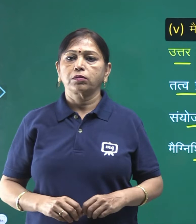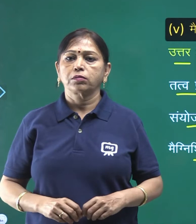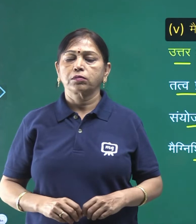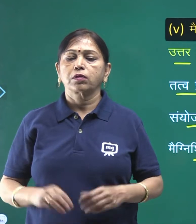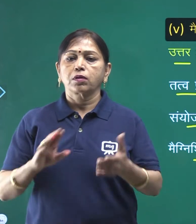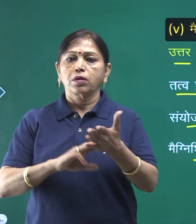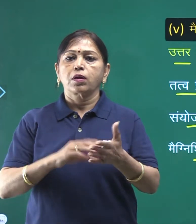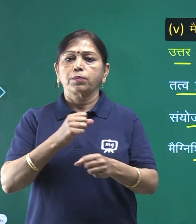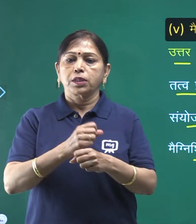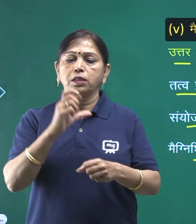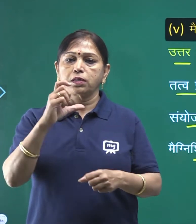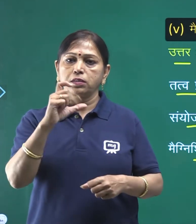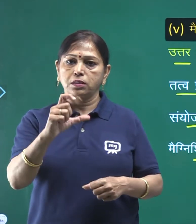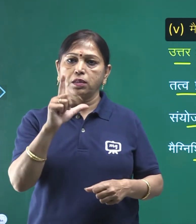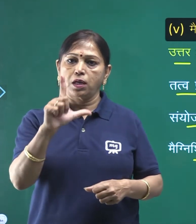MgCl2